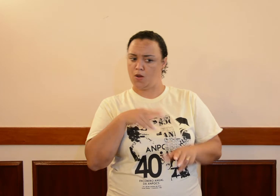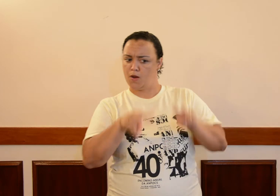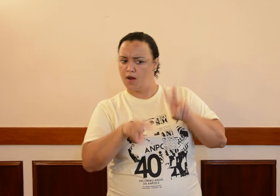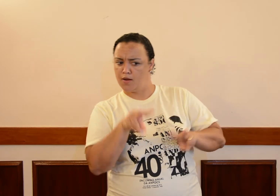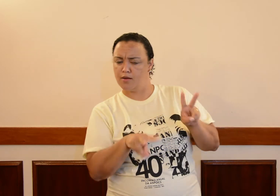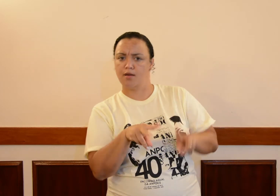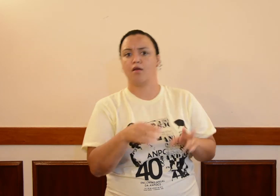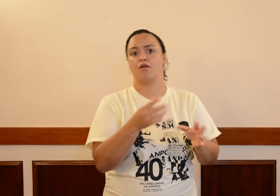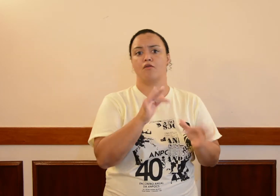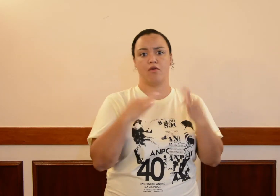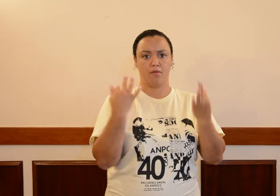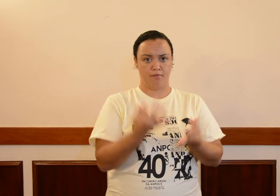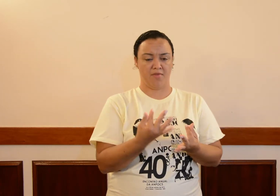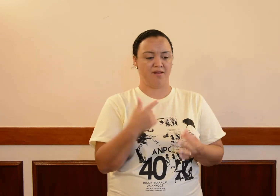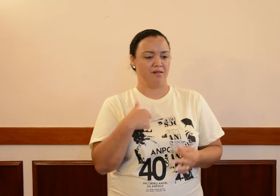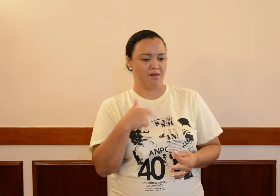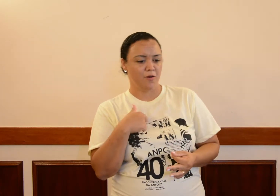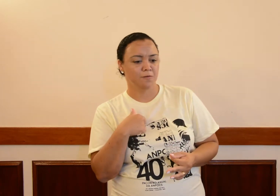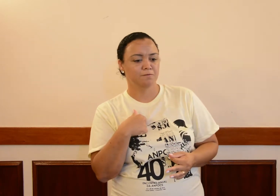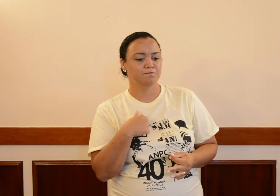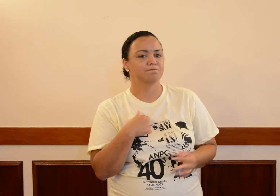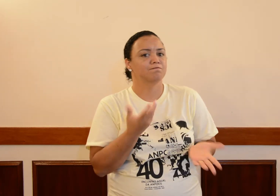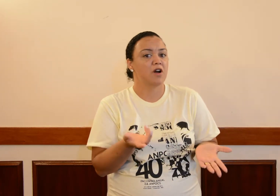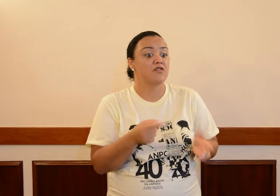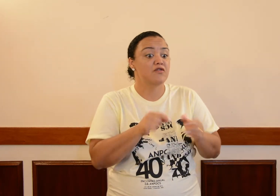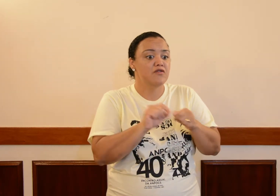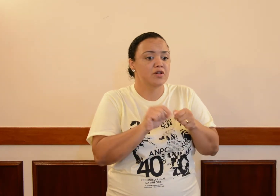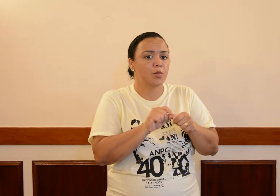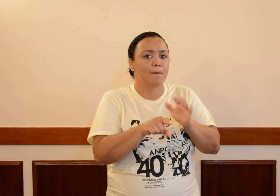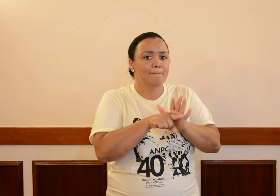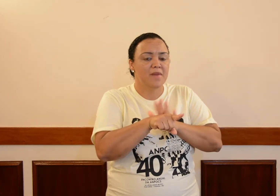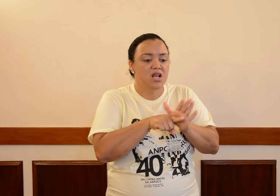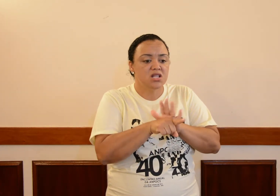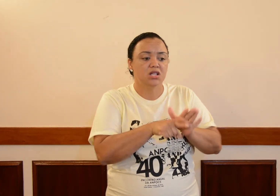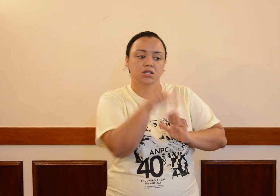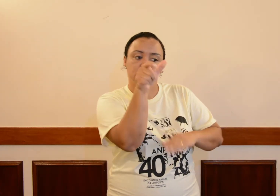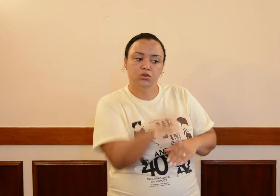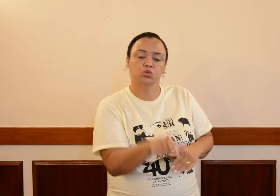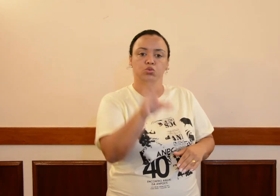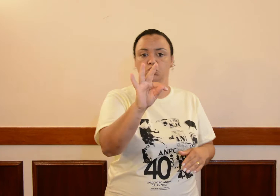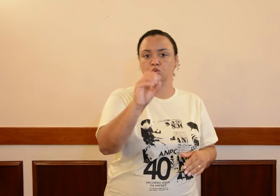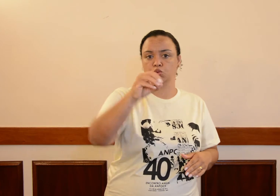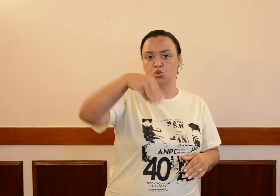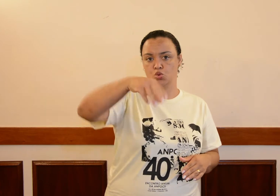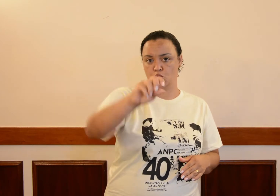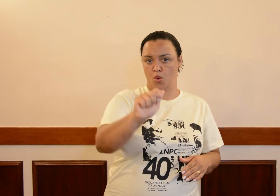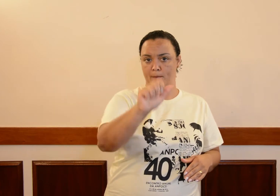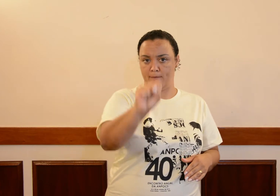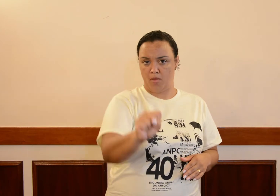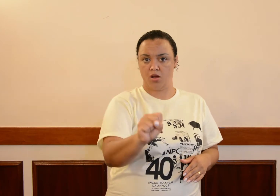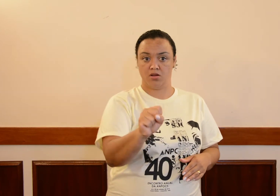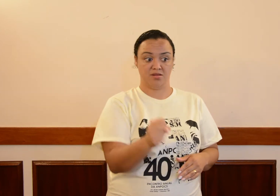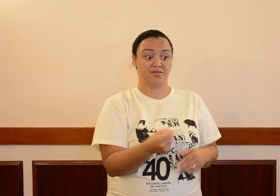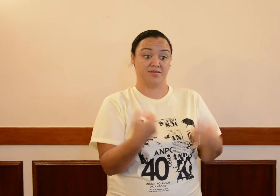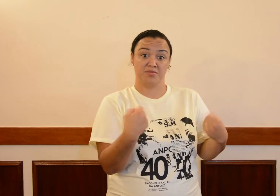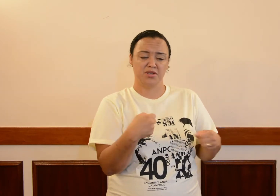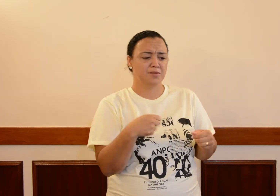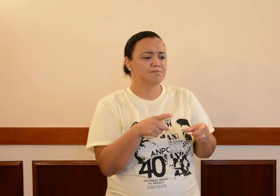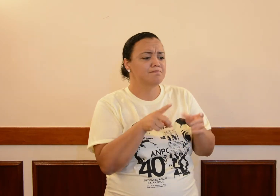desse caso, ou melhor, a etnografia do processo de constituição de Tomás como um caso de inclusão de sucesso, condensa o conteúdo